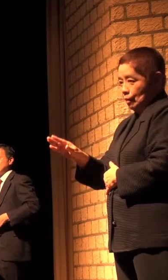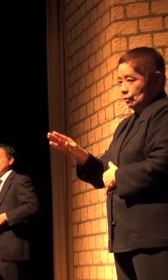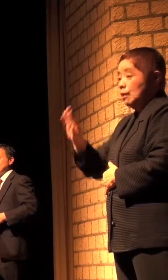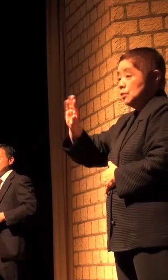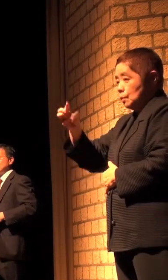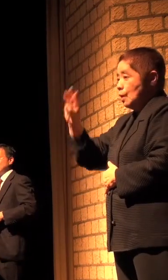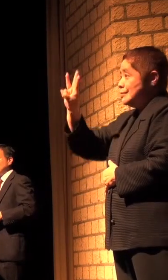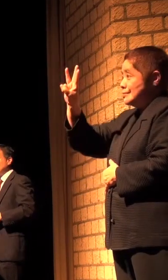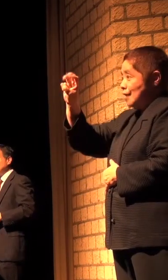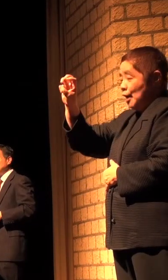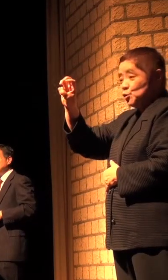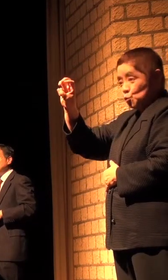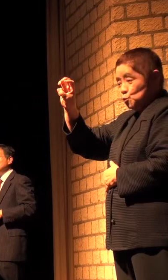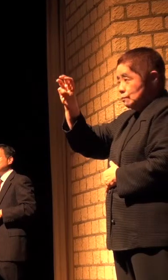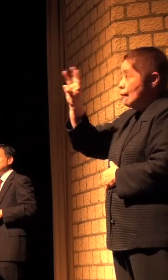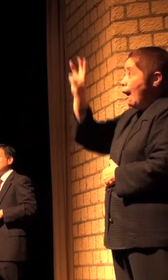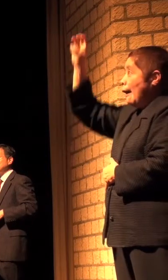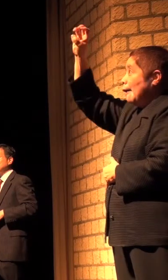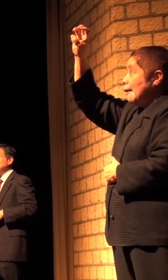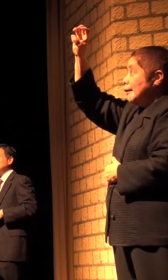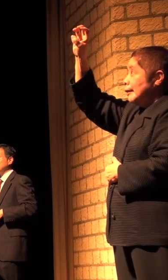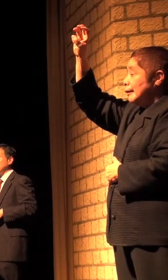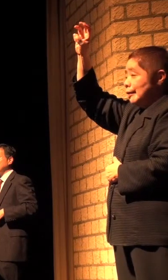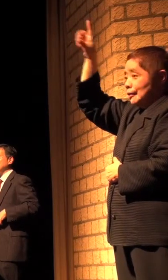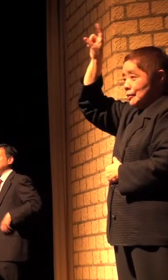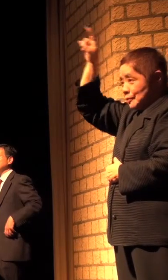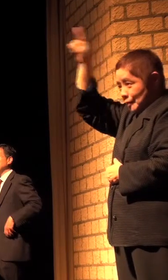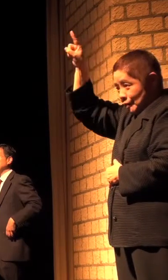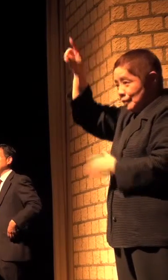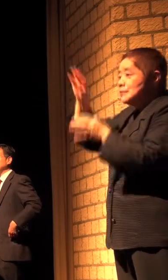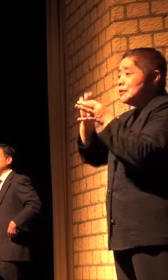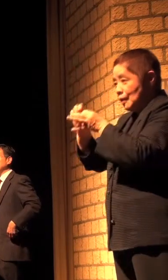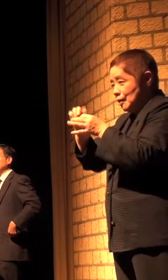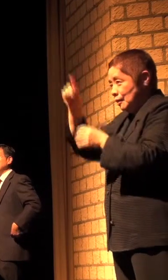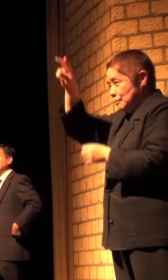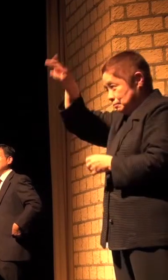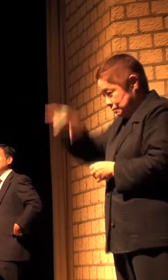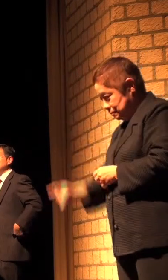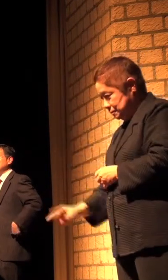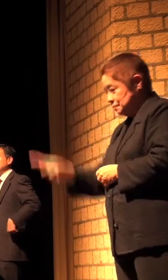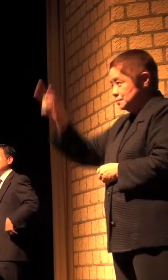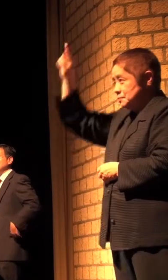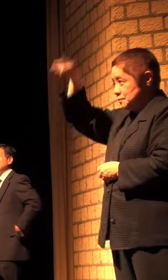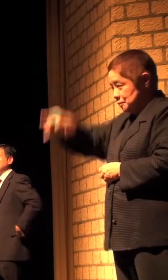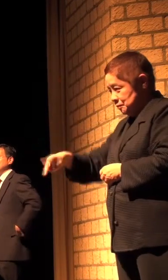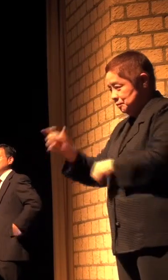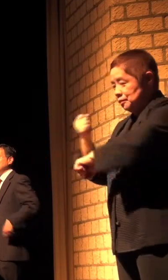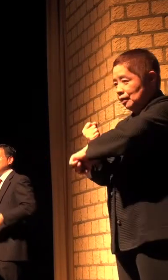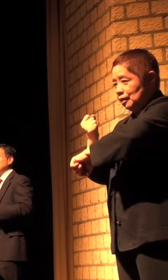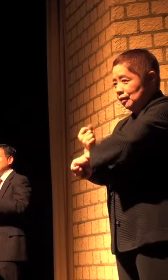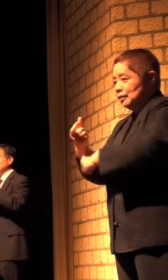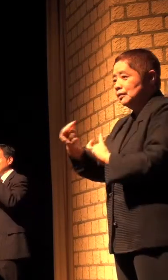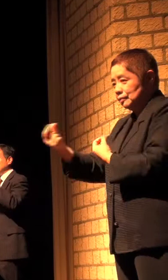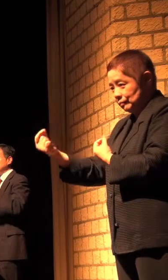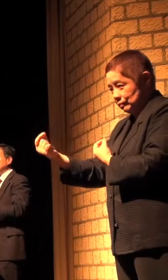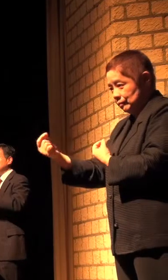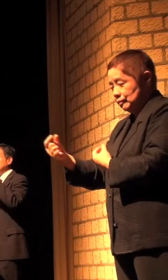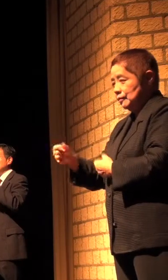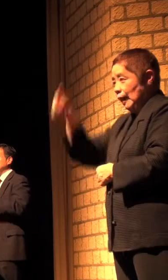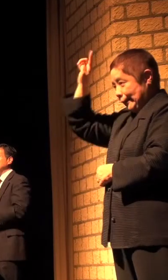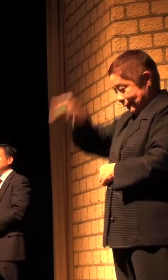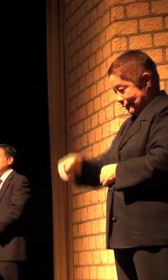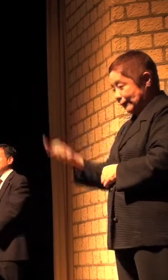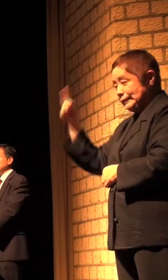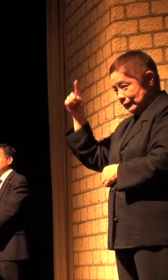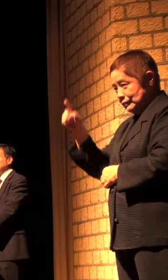、こう上がるのに20分とか30分とかかかるわけですよね。でしかも行ったり来たりし